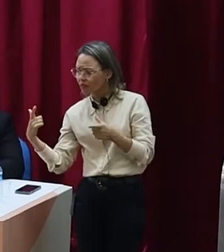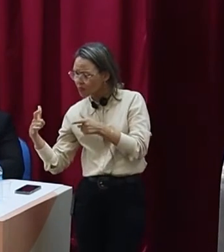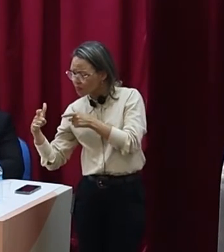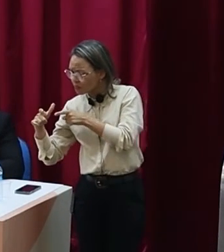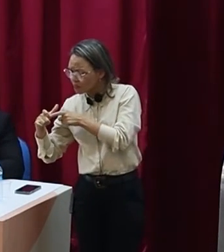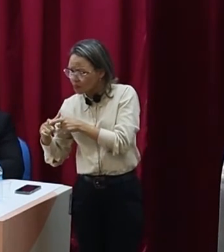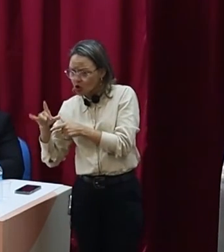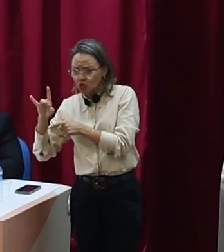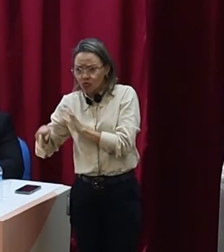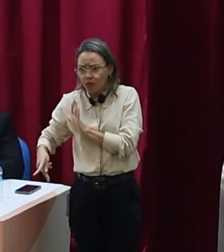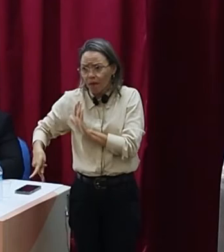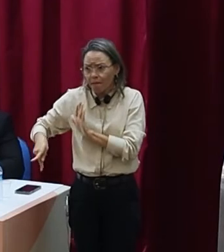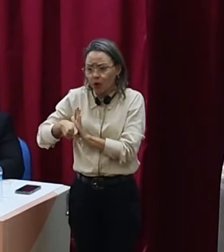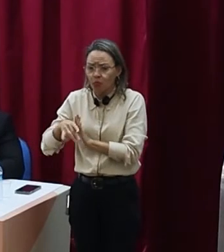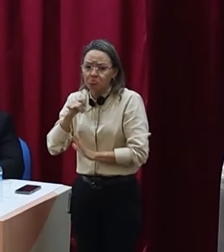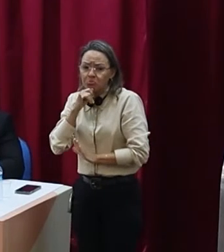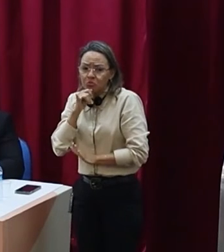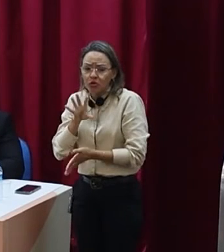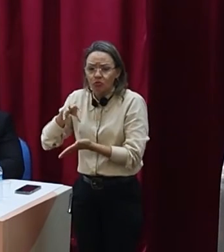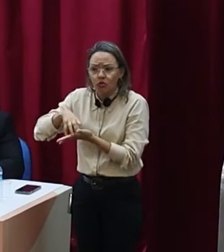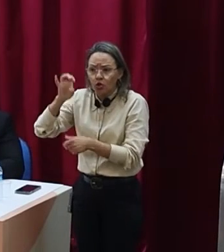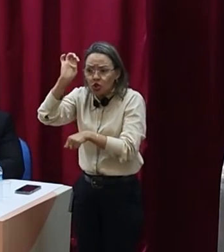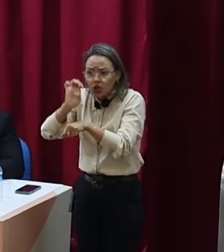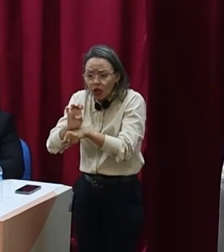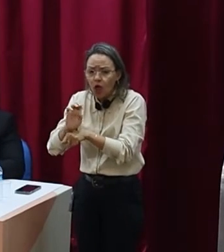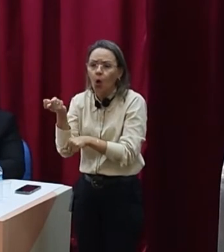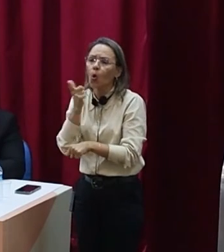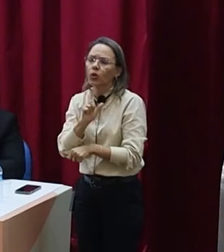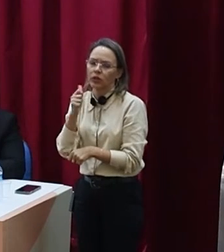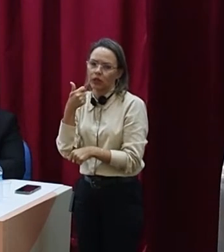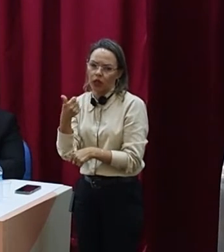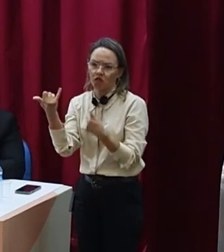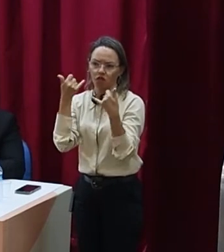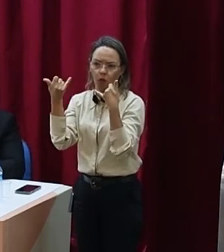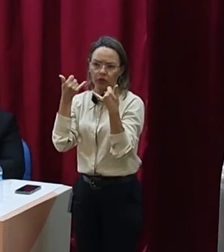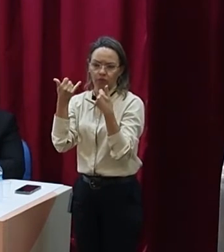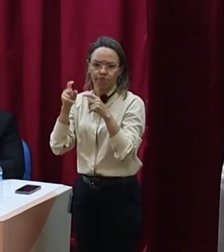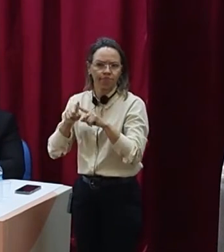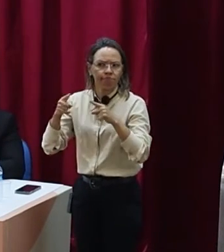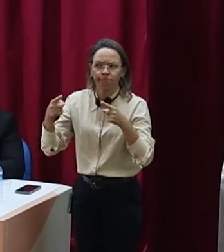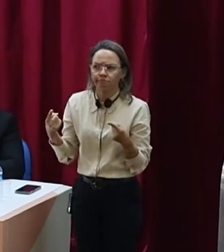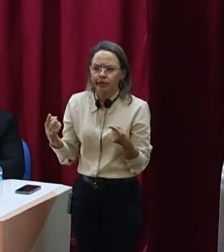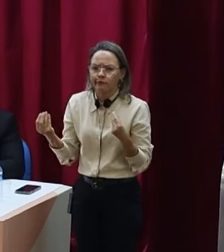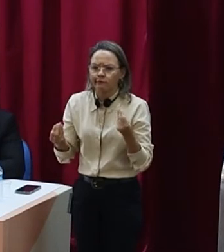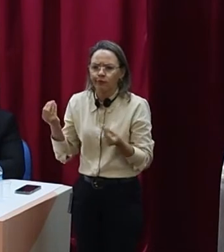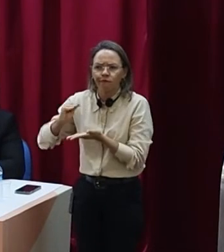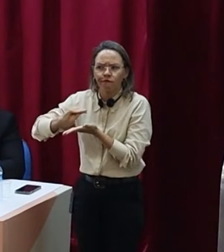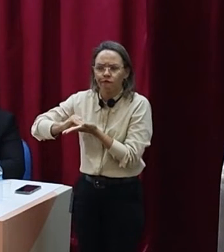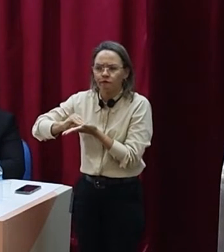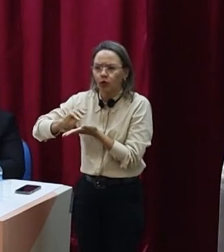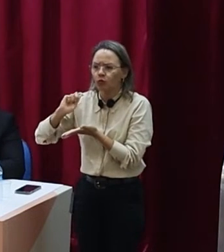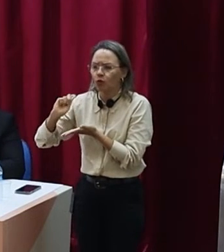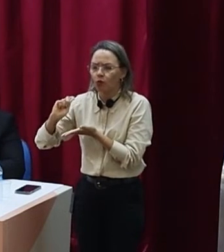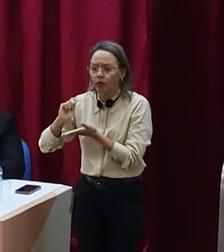que falavam a língua oficial dos estados, tinham acesso às informações. Houve a necessidade de que